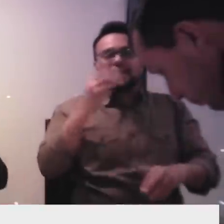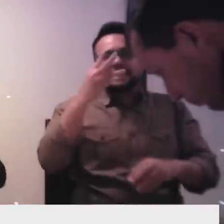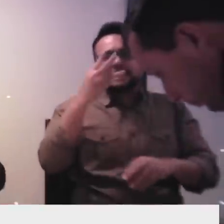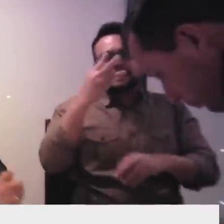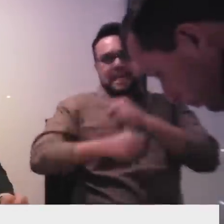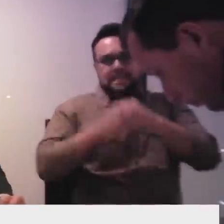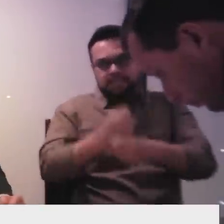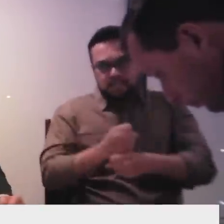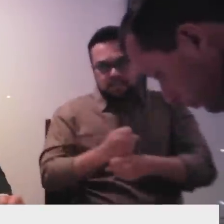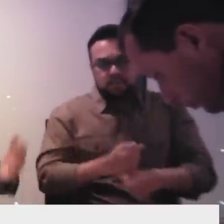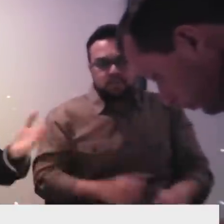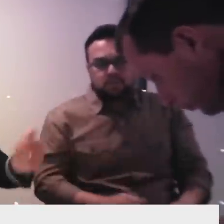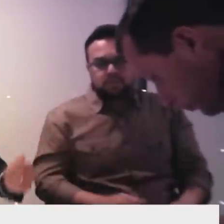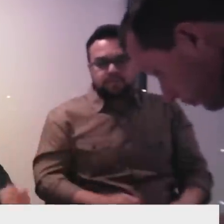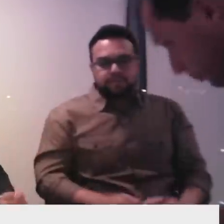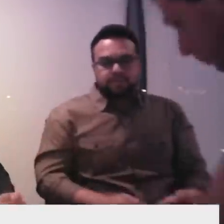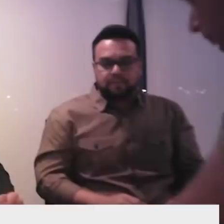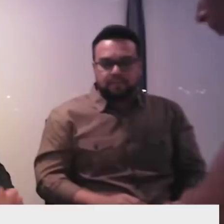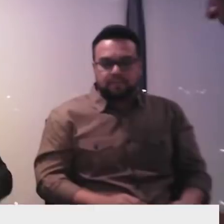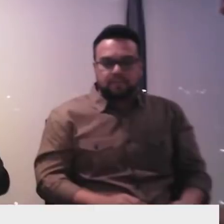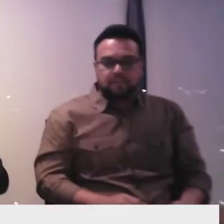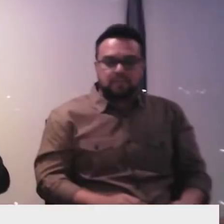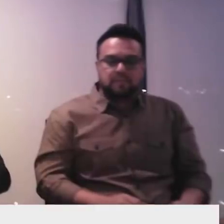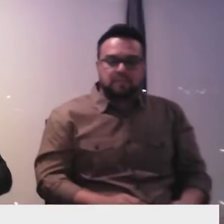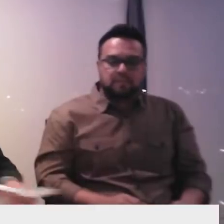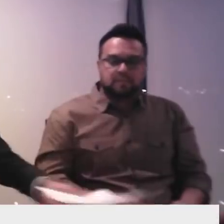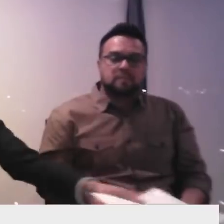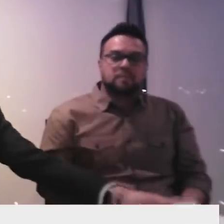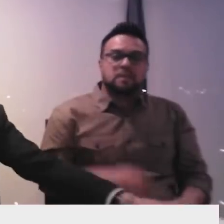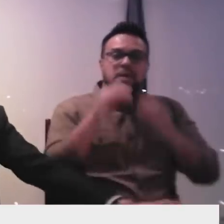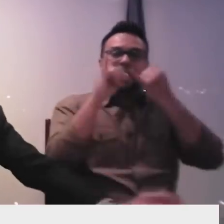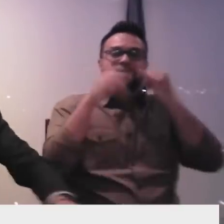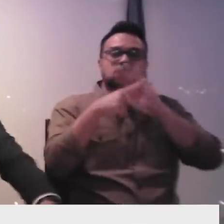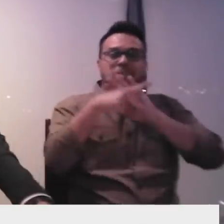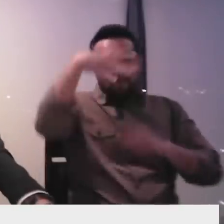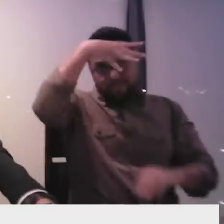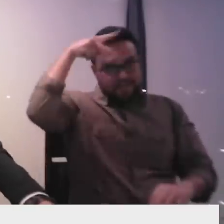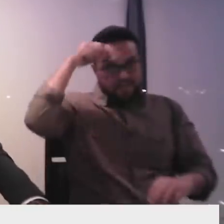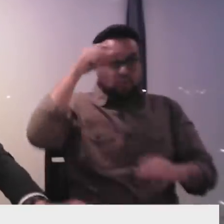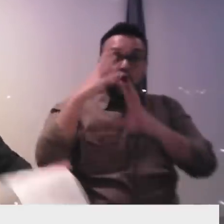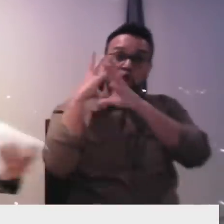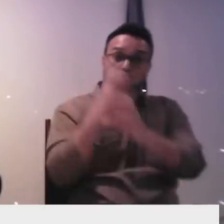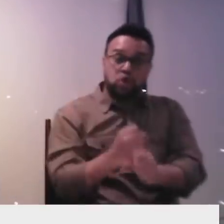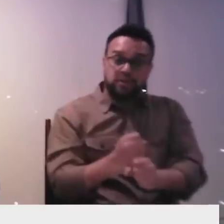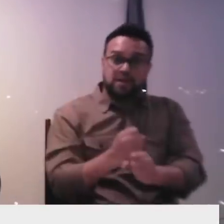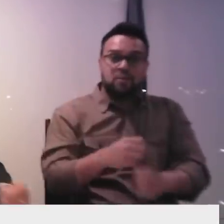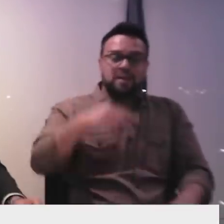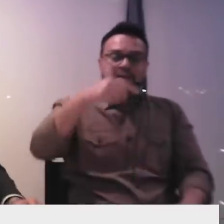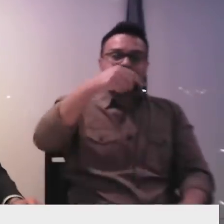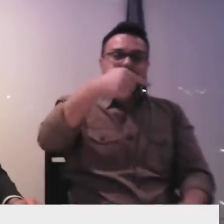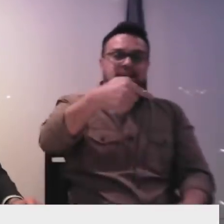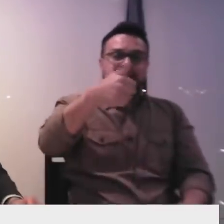3 anos, a energia vindo diretamente ali de Manaus. O total desse linhão,